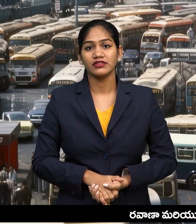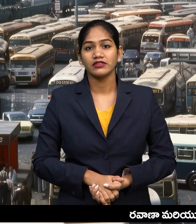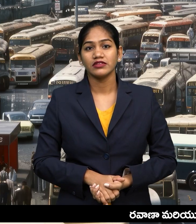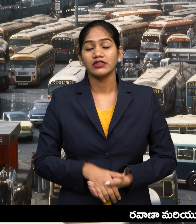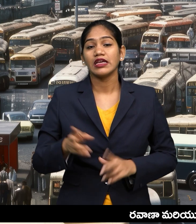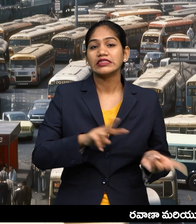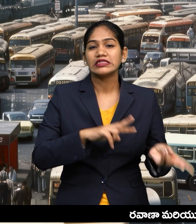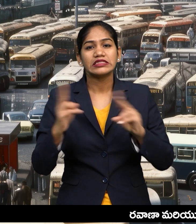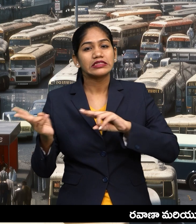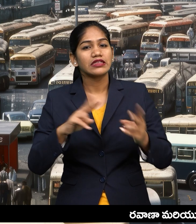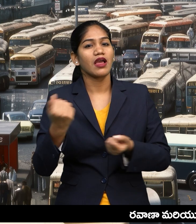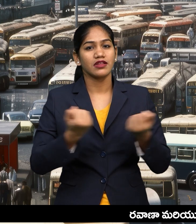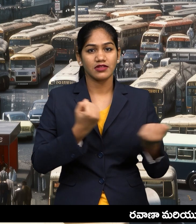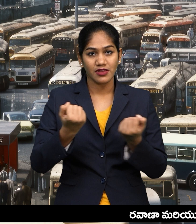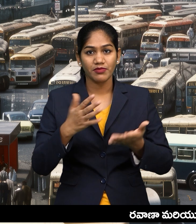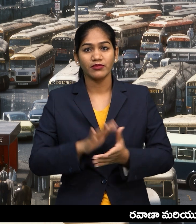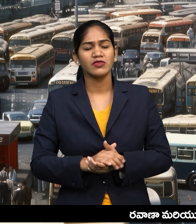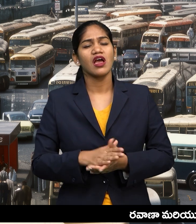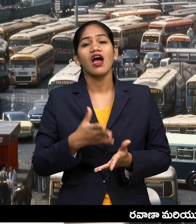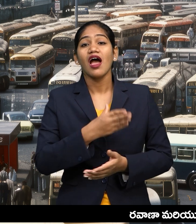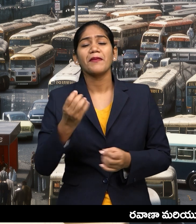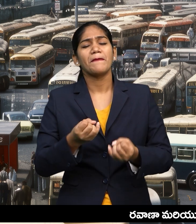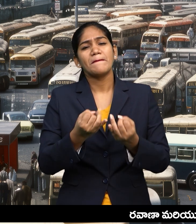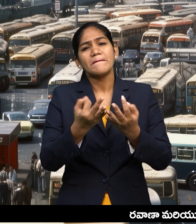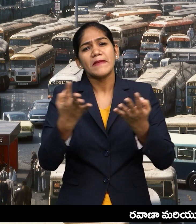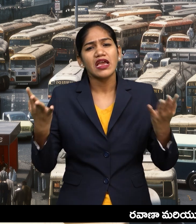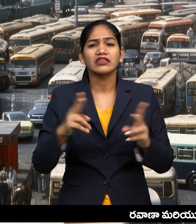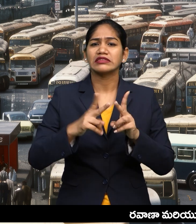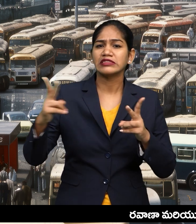రవాణా మరియు అనేక ఇతర విషయాలు అవసరం.